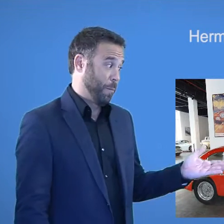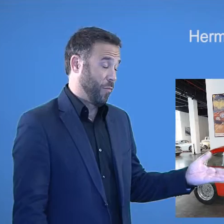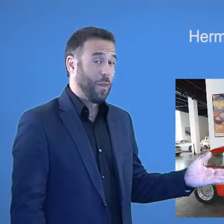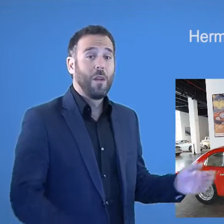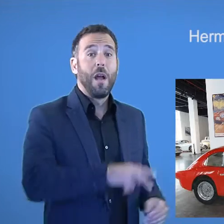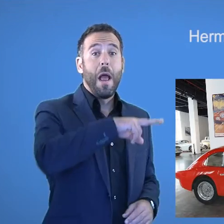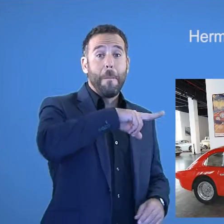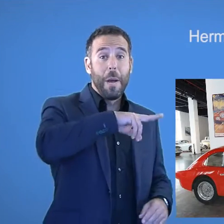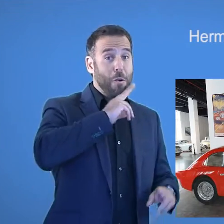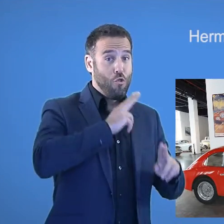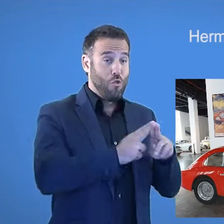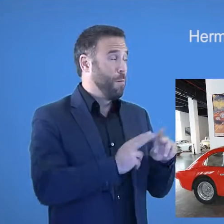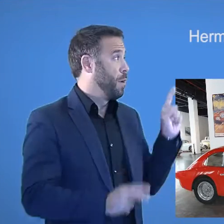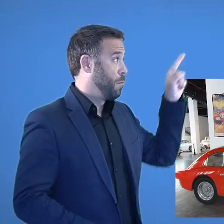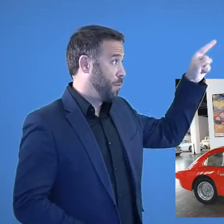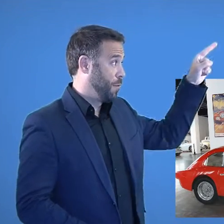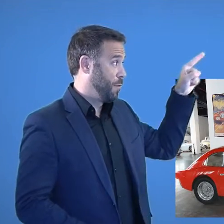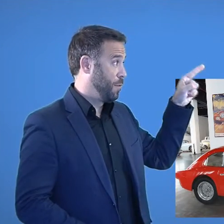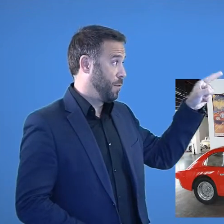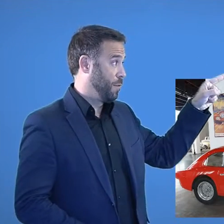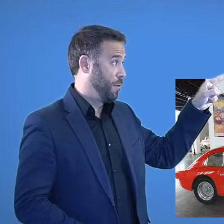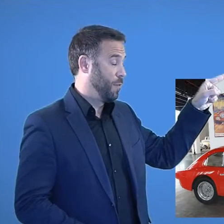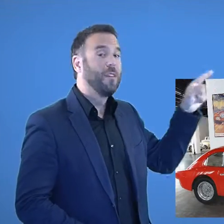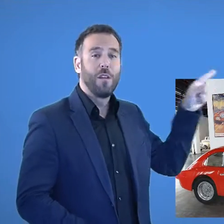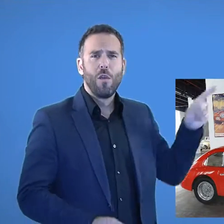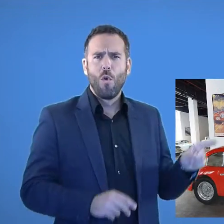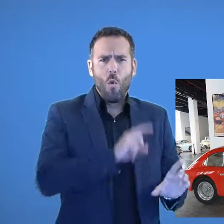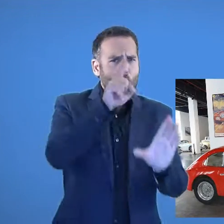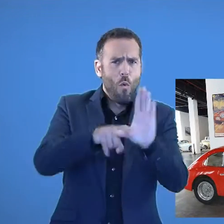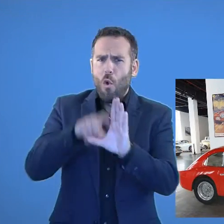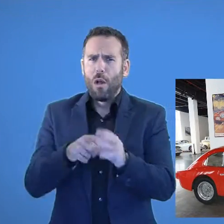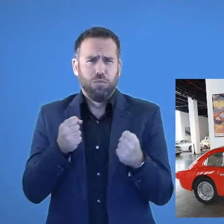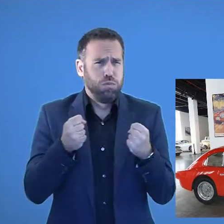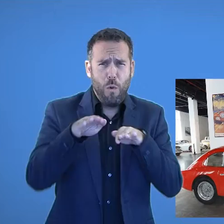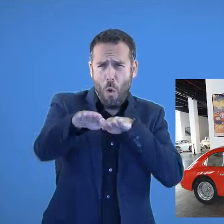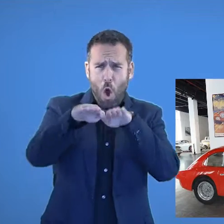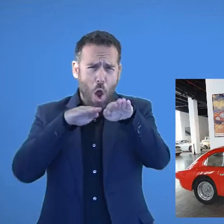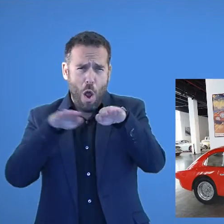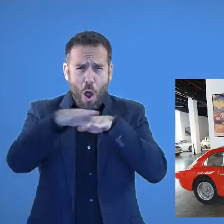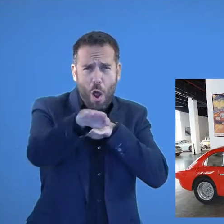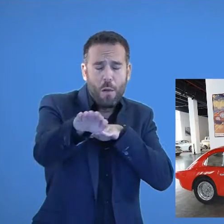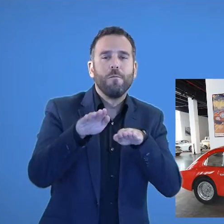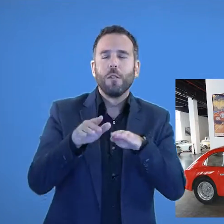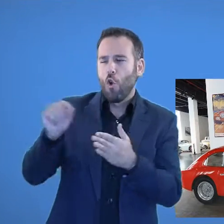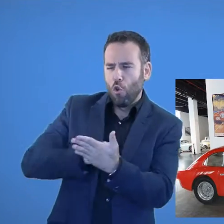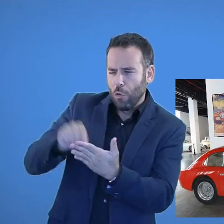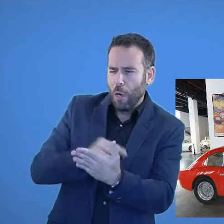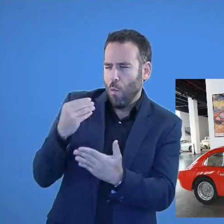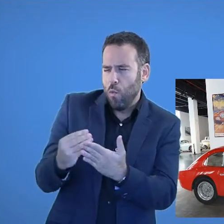Playboys los cuatro hermanos maserati fueron unos grandes entusiastas de las carreras llegando a contratar a grandes pilotos como Luigi